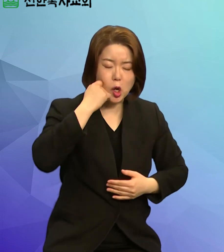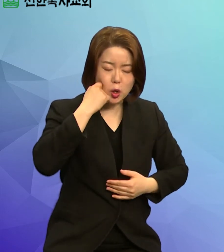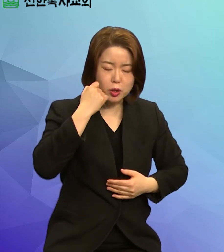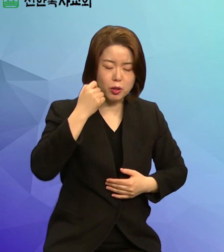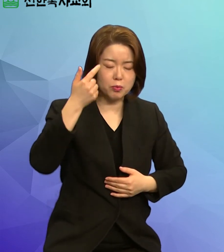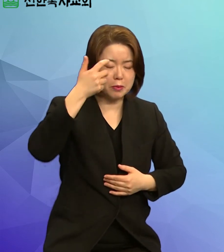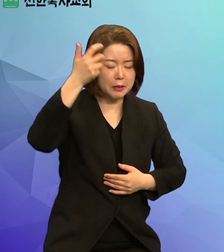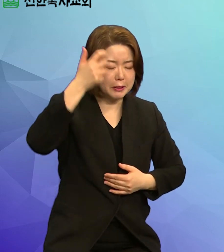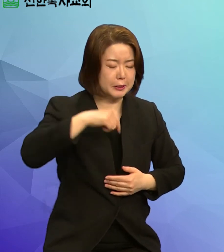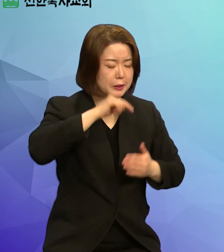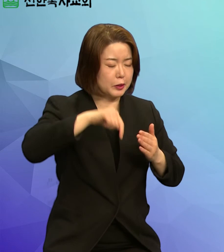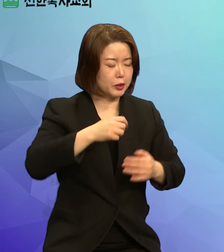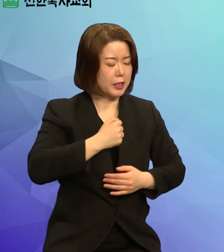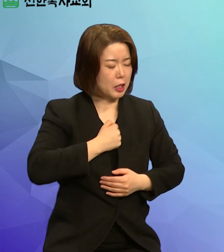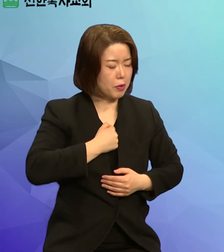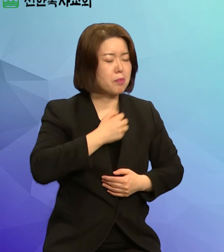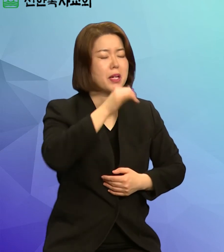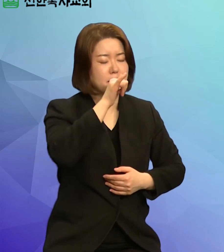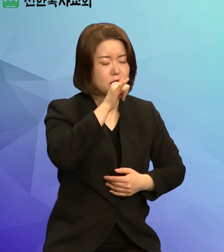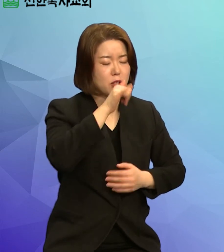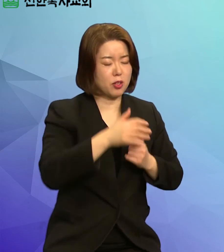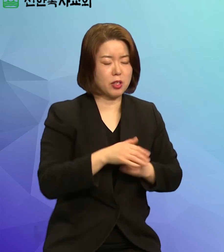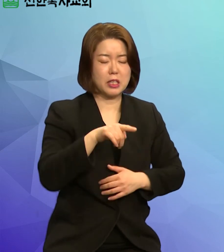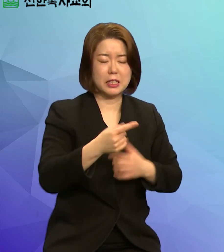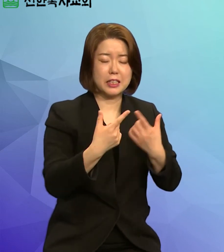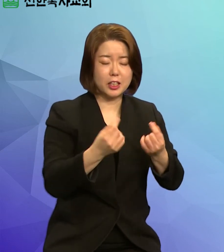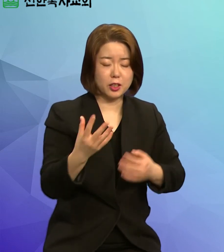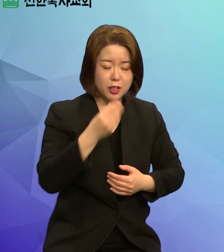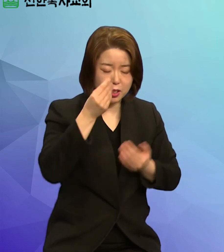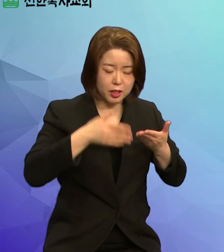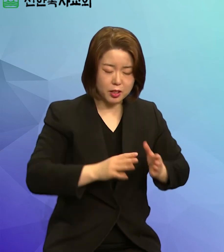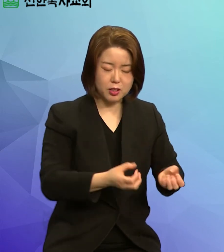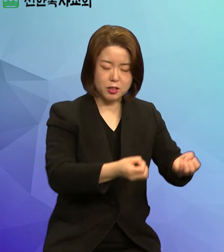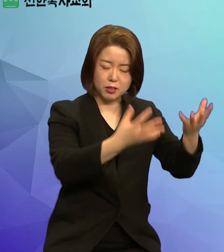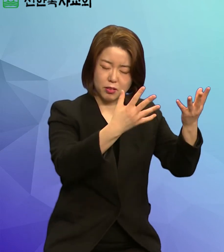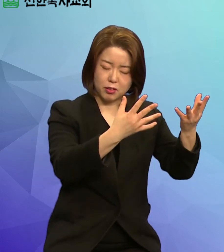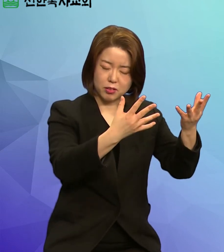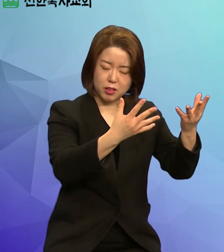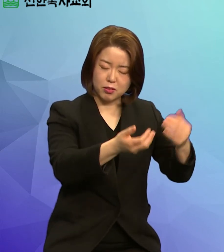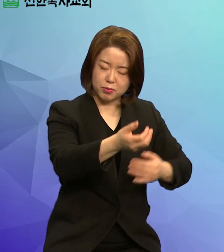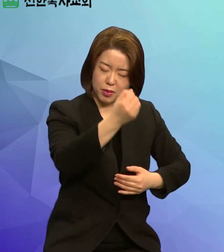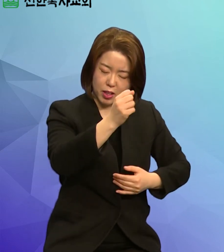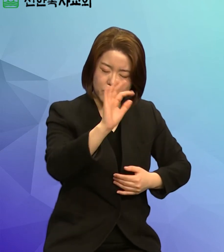답답함이 있었습니다. 이렇게 성탄절을 보내도 되는 건지,